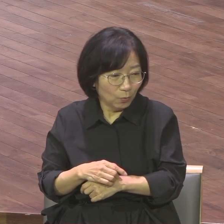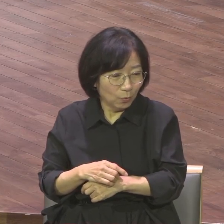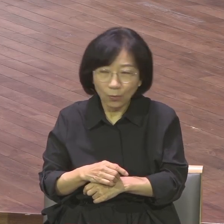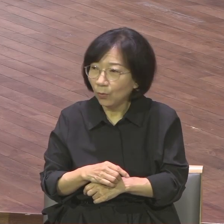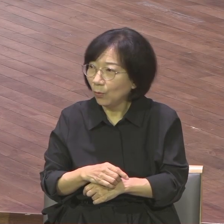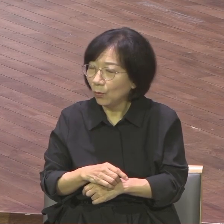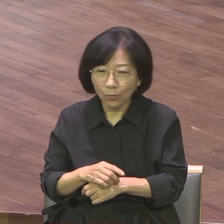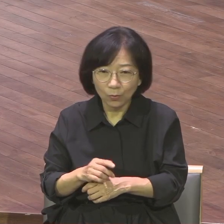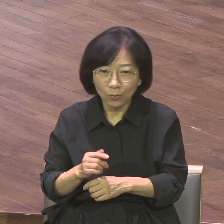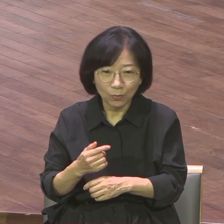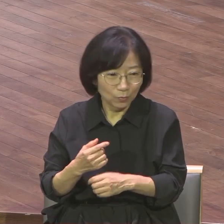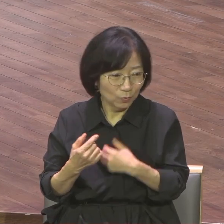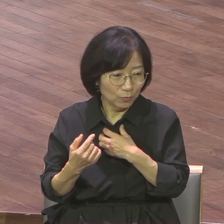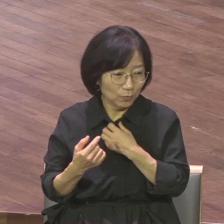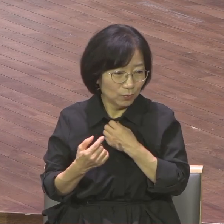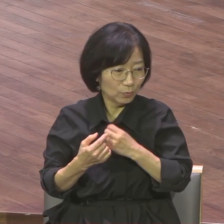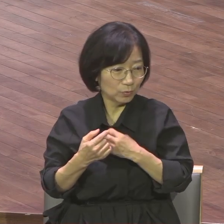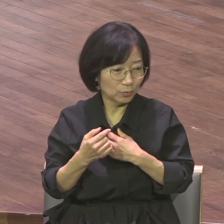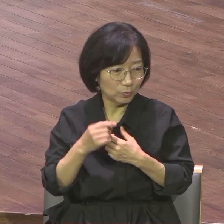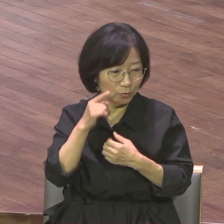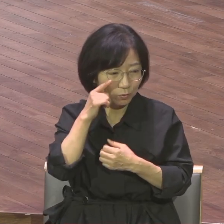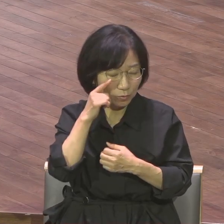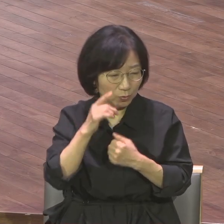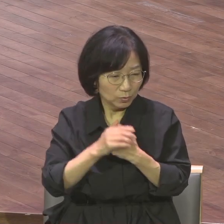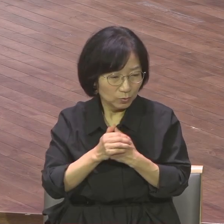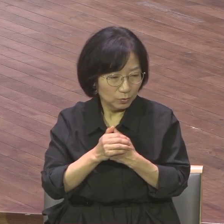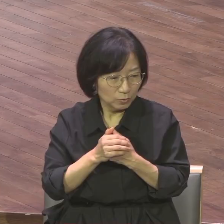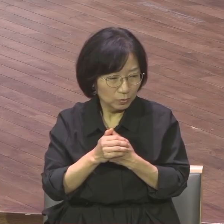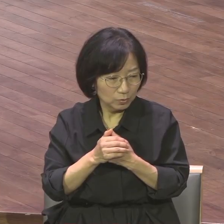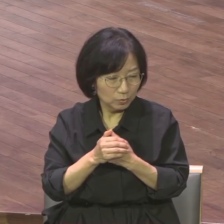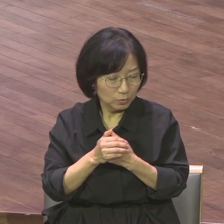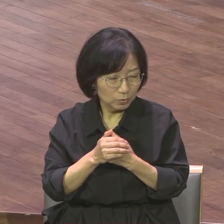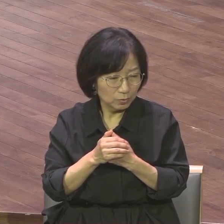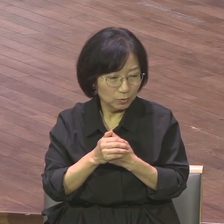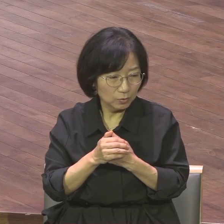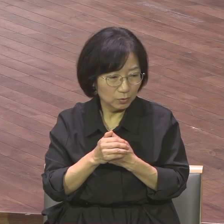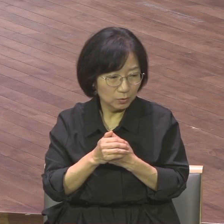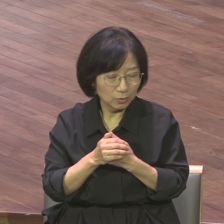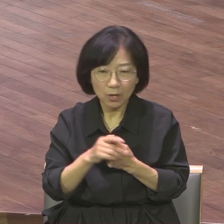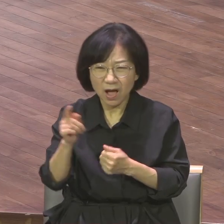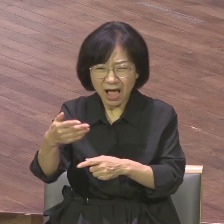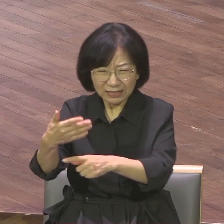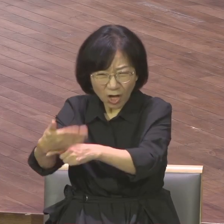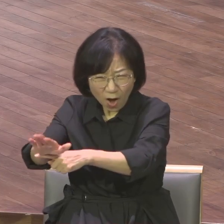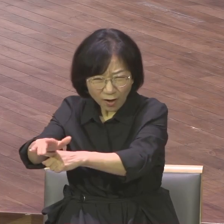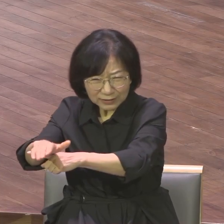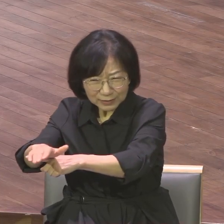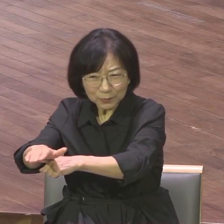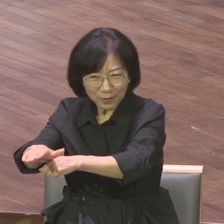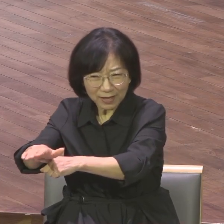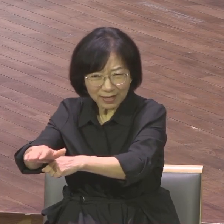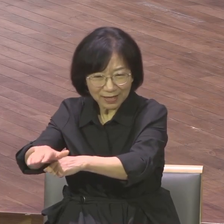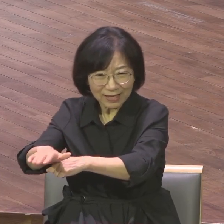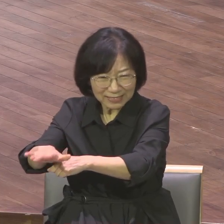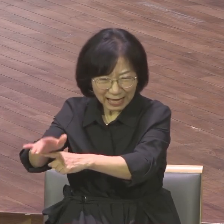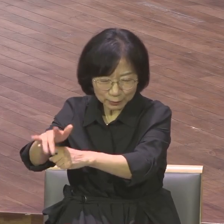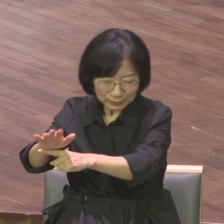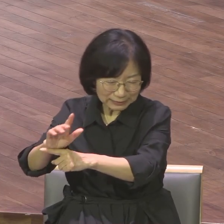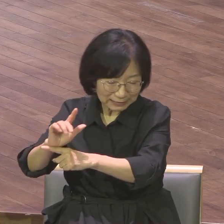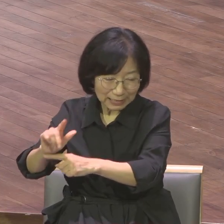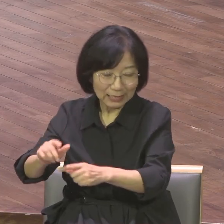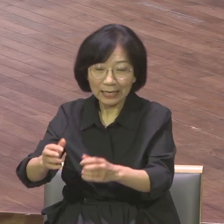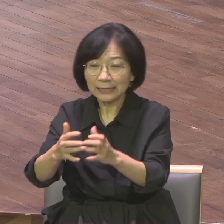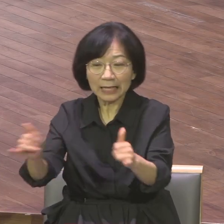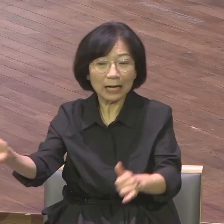보가 돌아본 애들도 있어요. 태어나서 사람이 이렇게 있는 거 많이 온 걸 처음 봐가지고 저 시골에